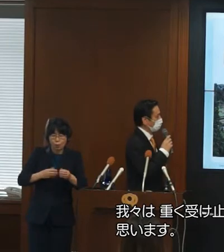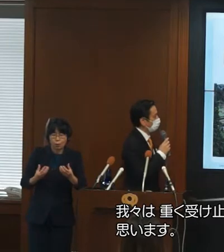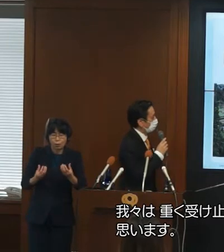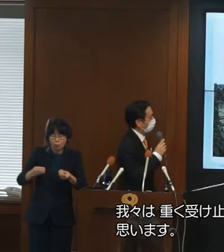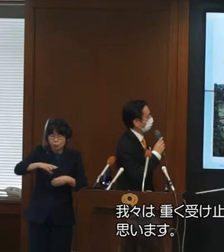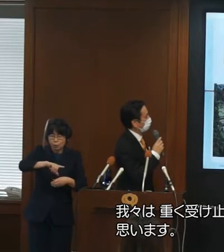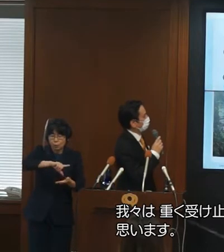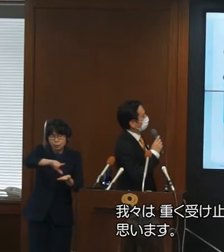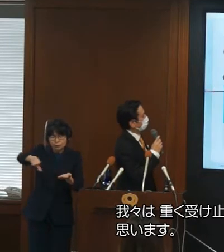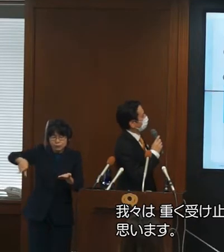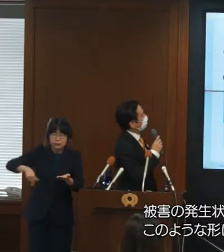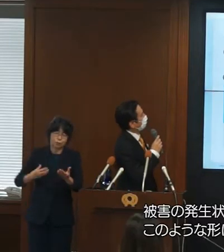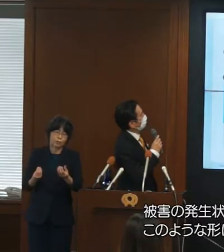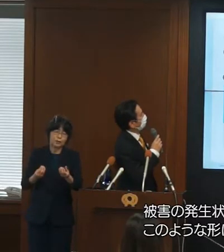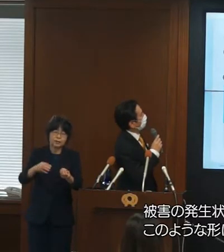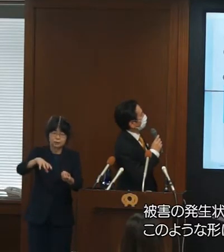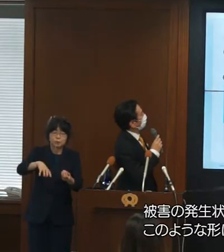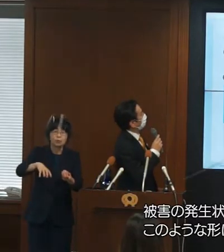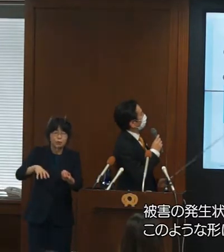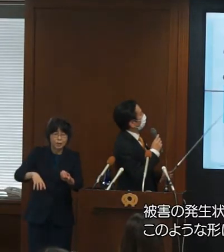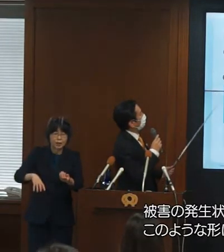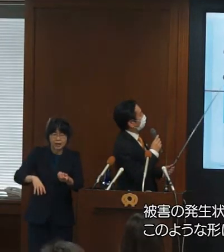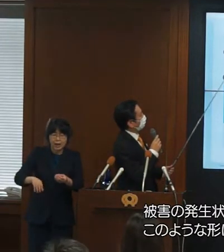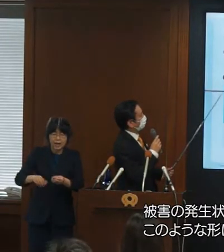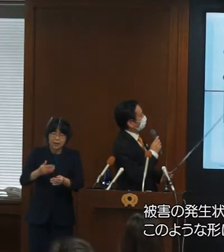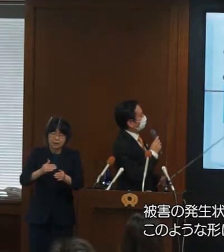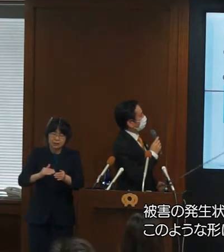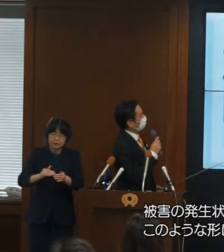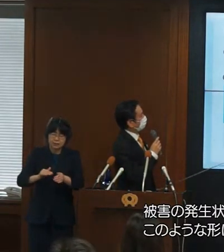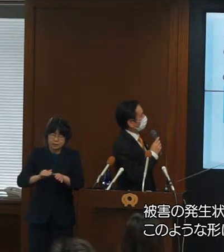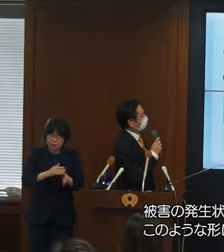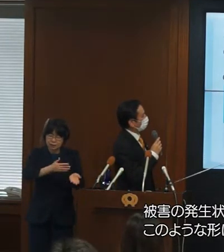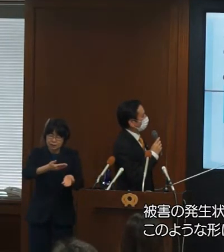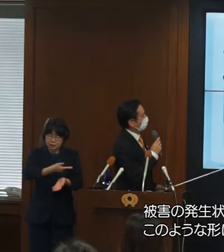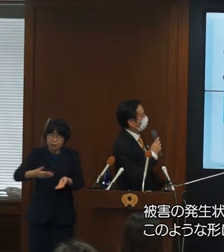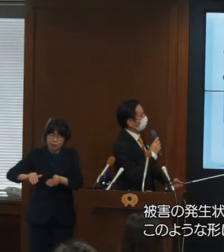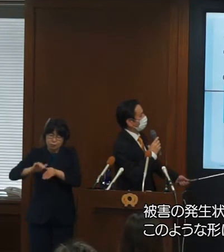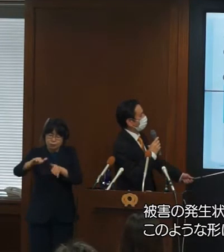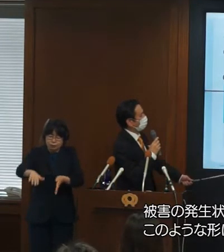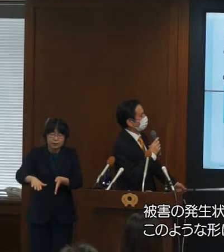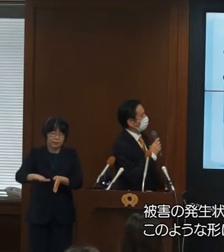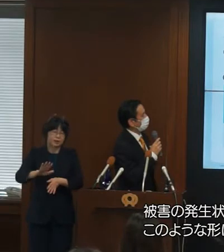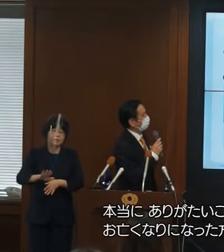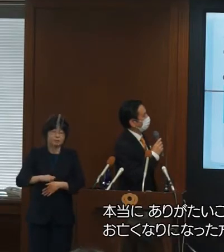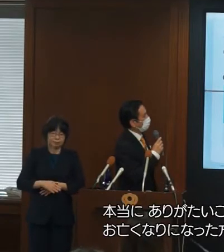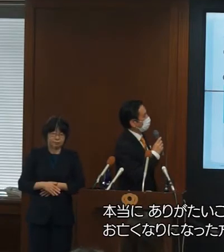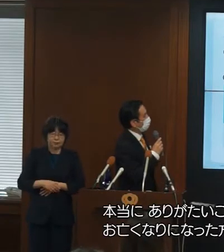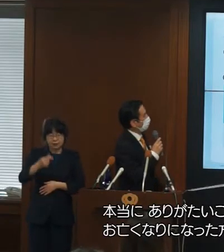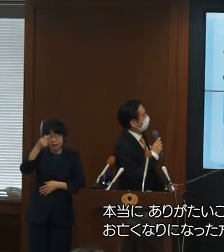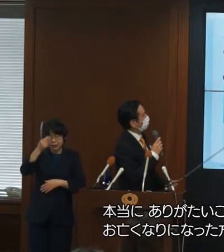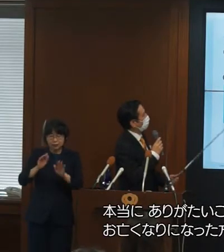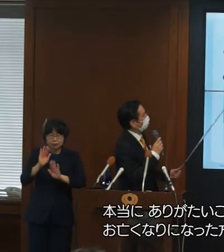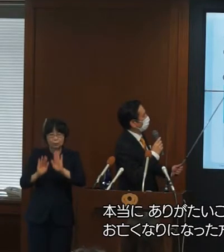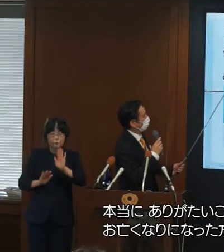ないと思います。はい、ということで被害の発生状況についてはこのような形になっておりまして、